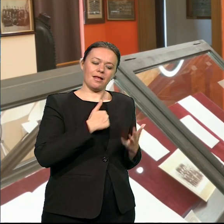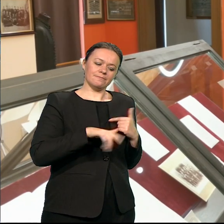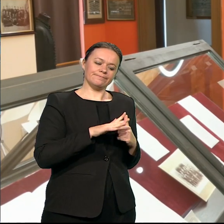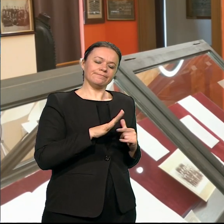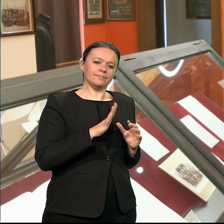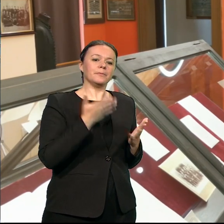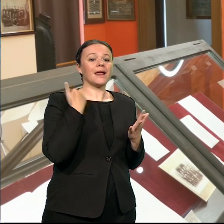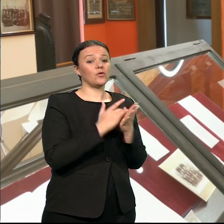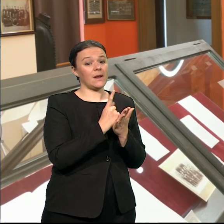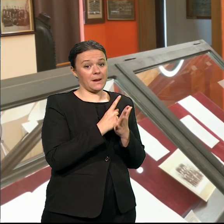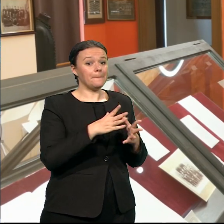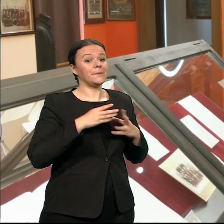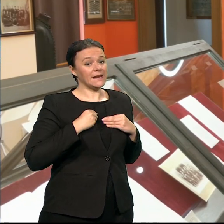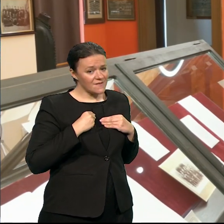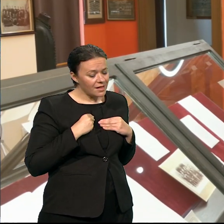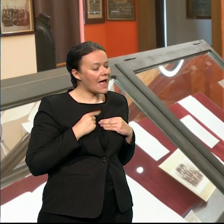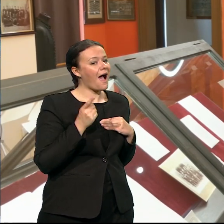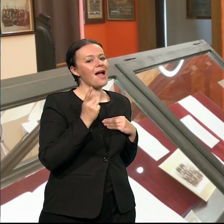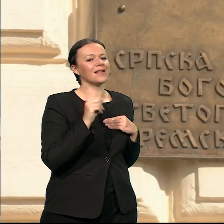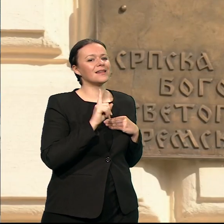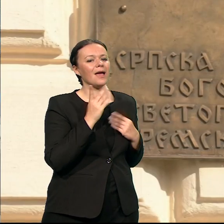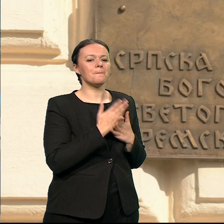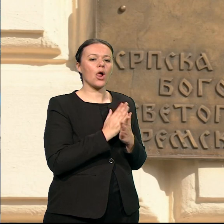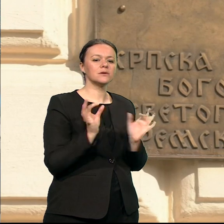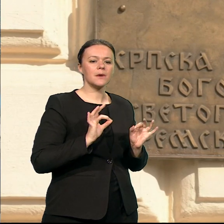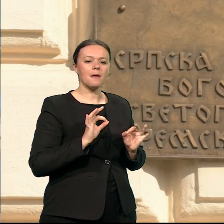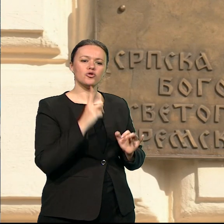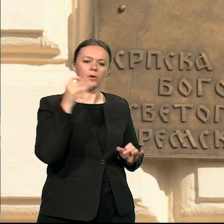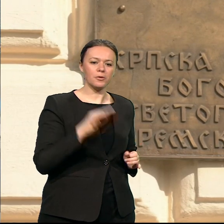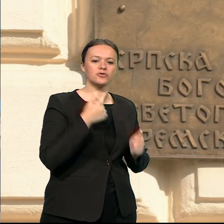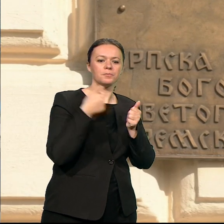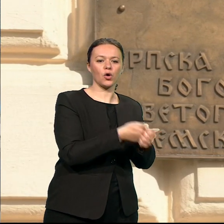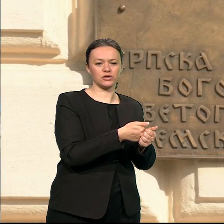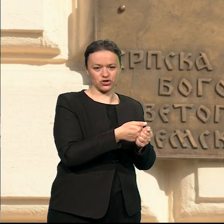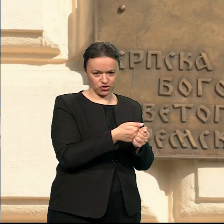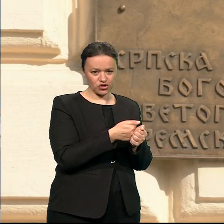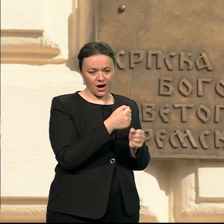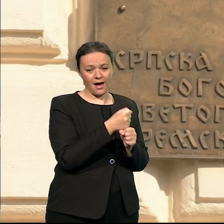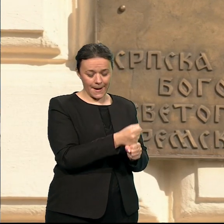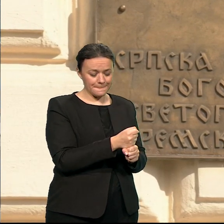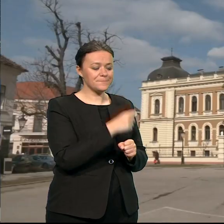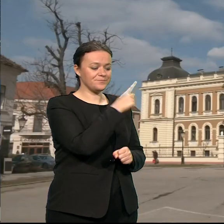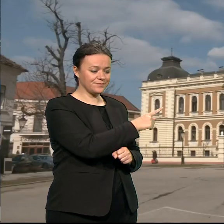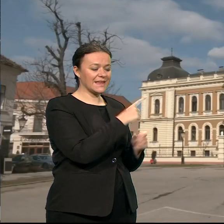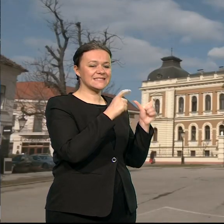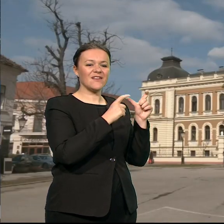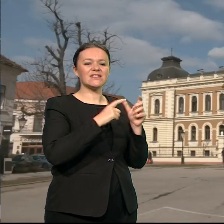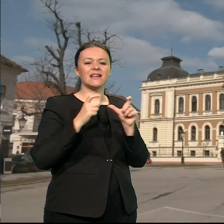ali ne do kraja i podrže. Tako je na izuzetno zalaganje mitropolita Stefana